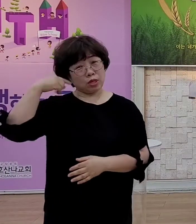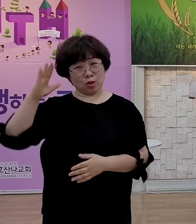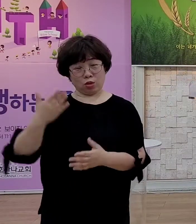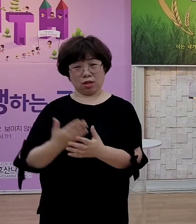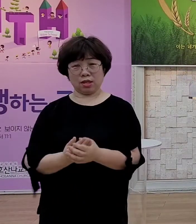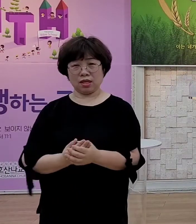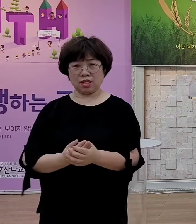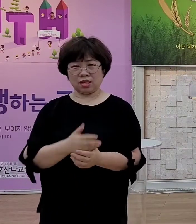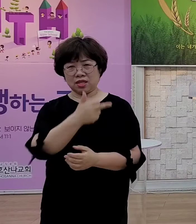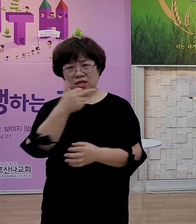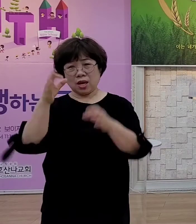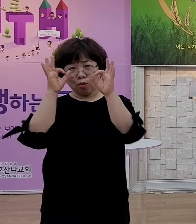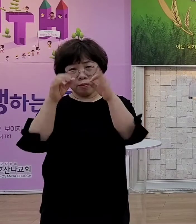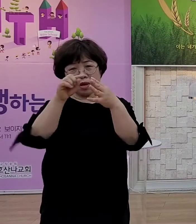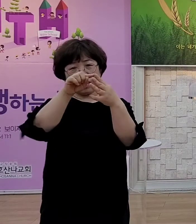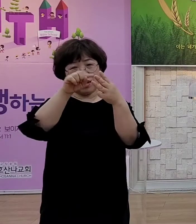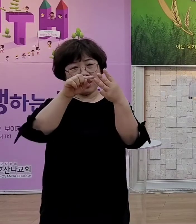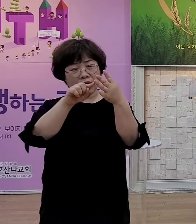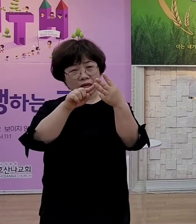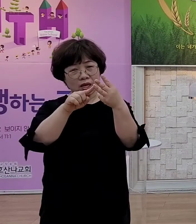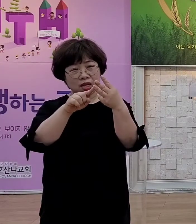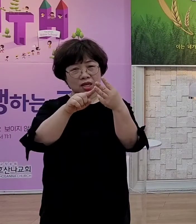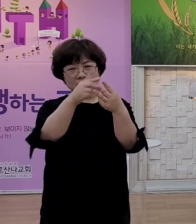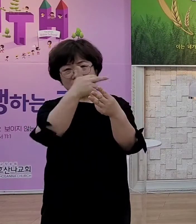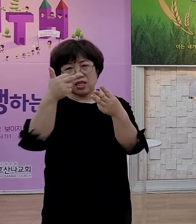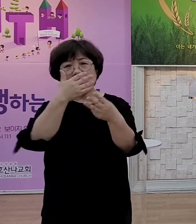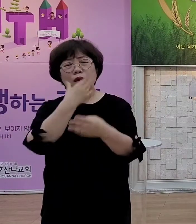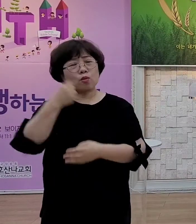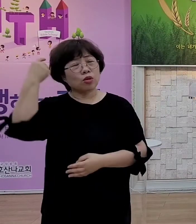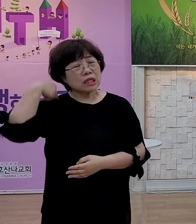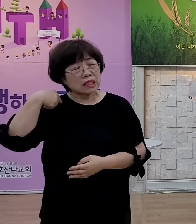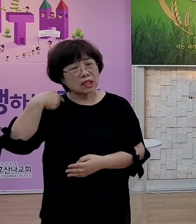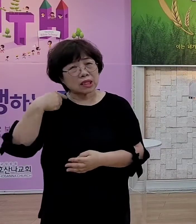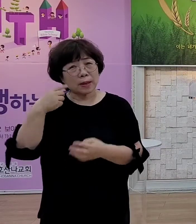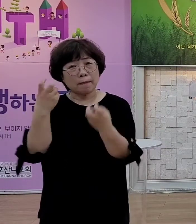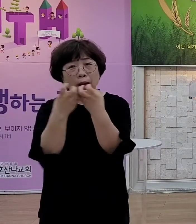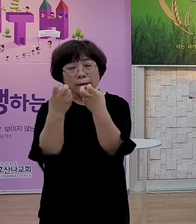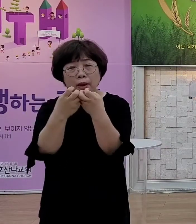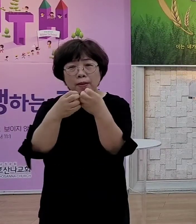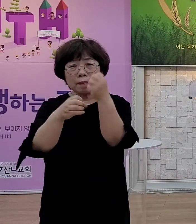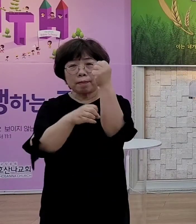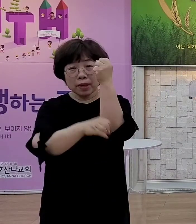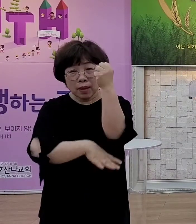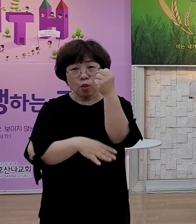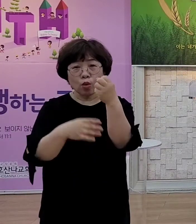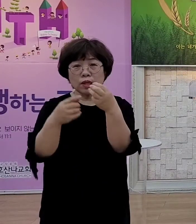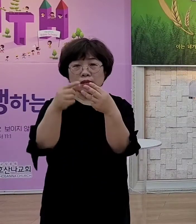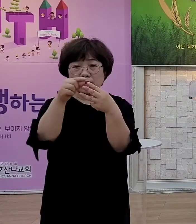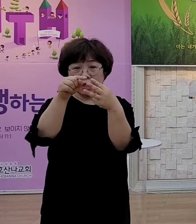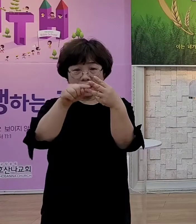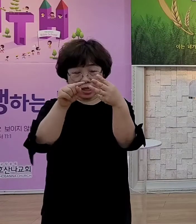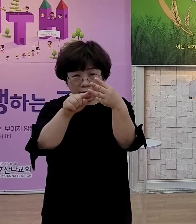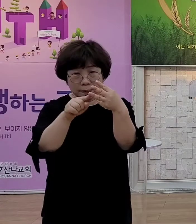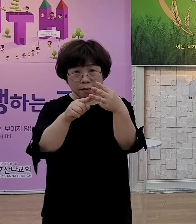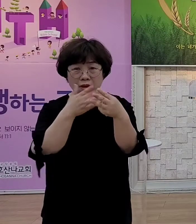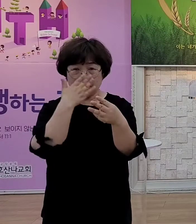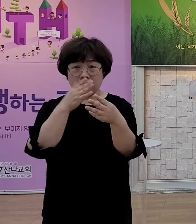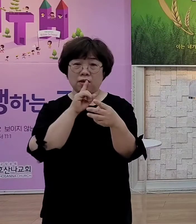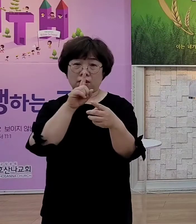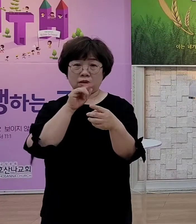이제 크게 보면 이 세 가지다. 이게 행복을 느끼는 원리라고 말합니다. 저는 이 세 가지를